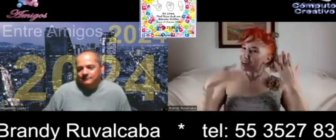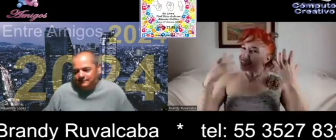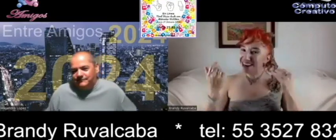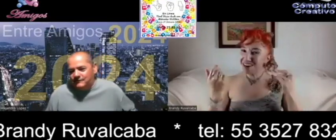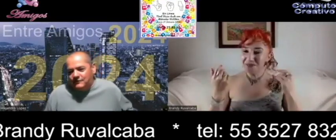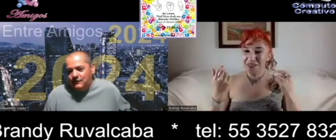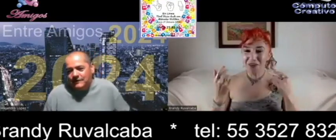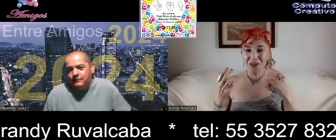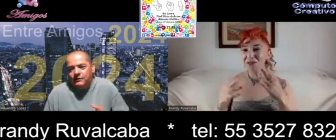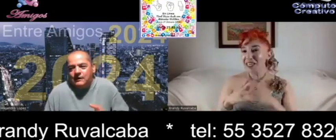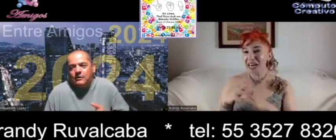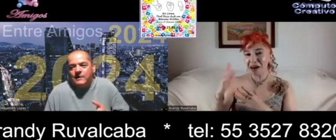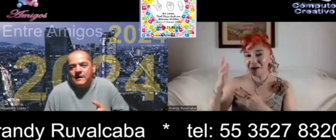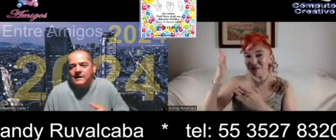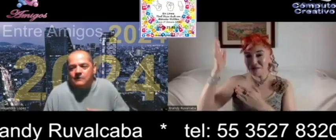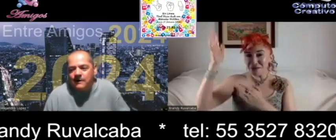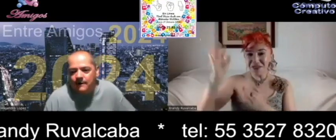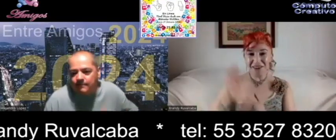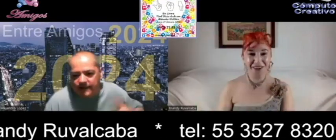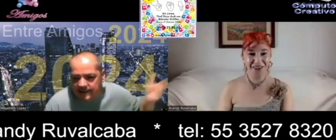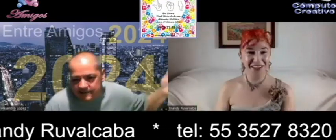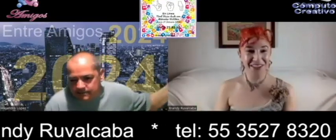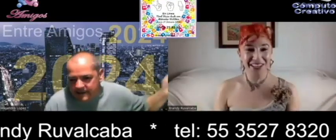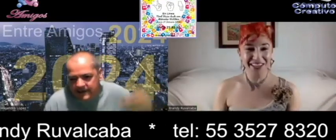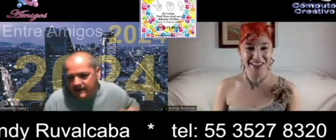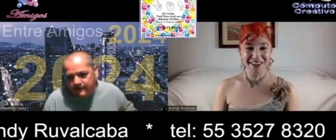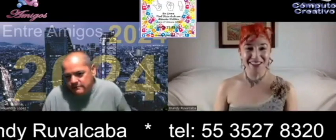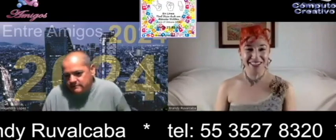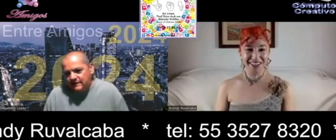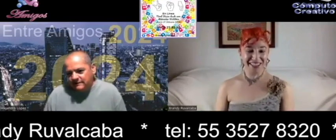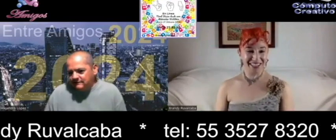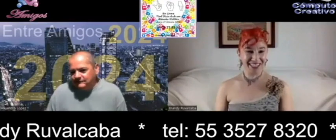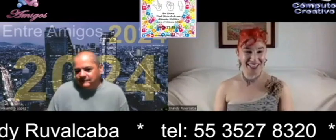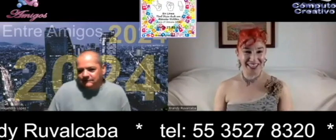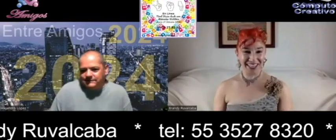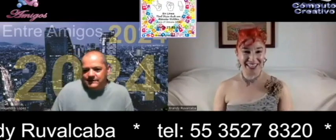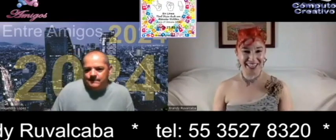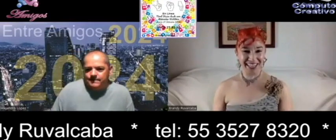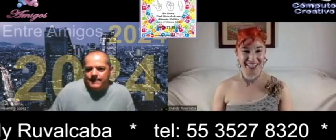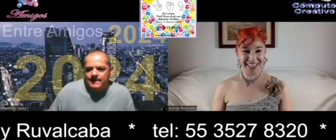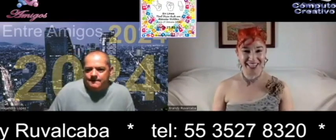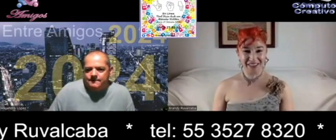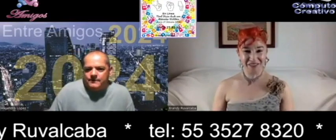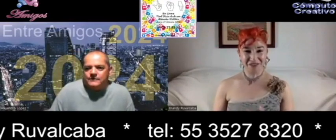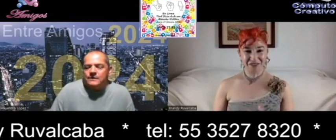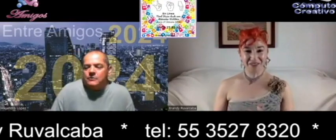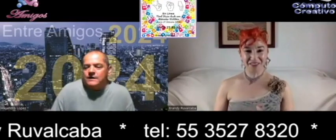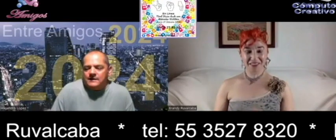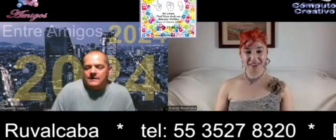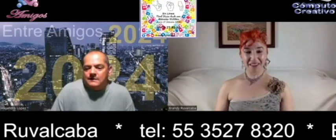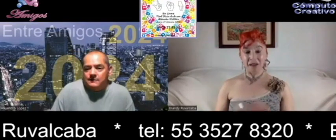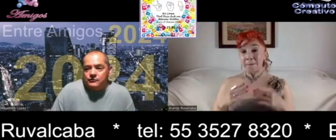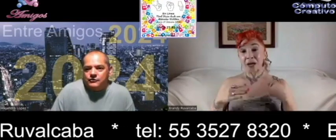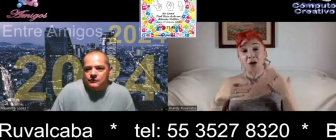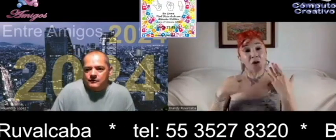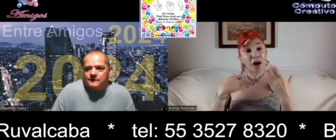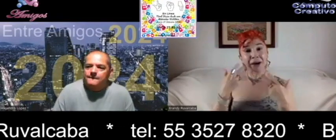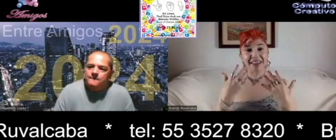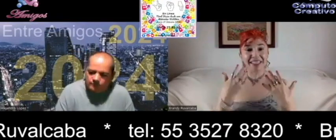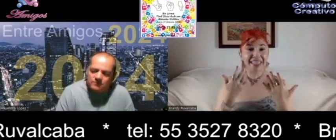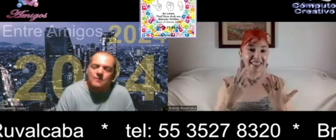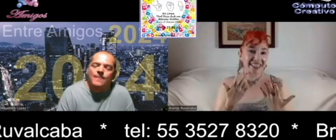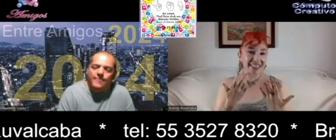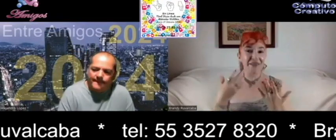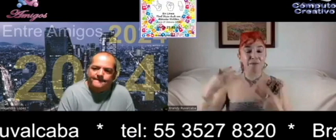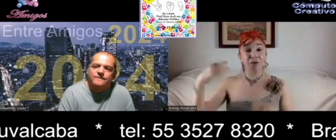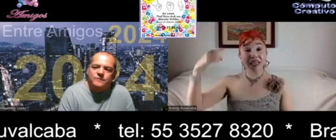tengo, aprenderlo, ¿no? o tampoco tengo planeado ir a París mañana, ¿no? O sea, sí, pero es algo que te llama mucho. Pero lo aprendes